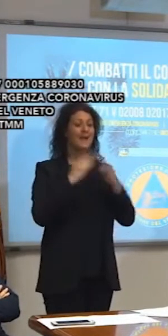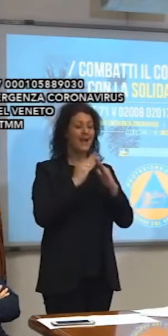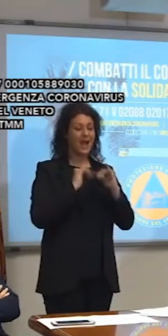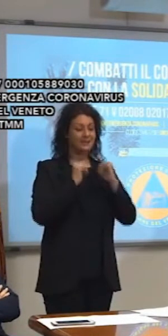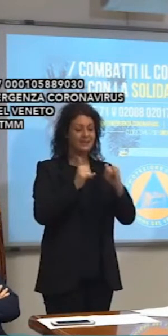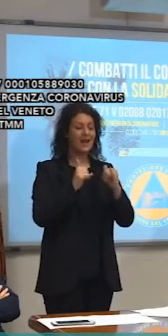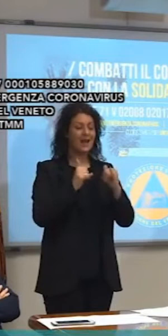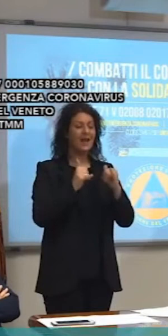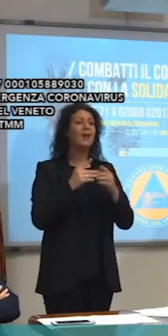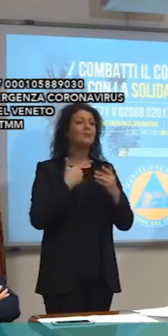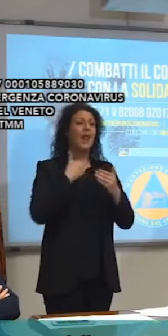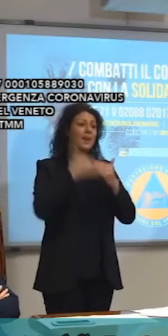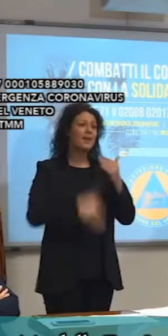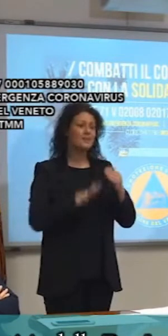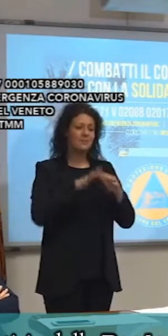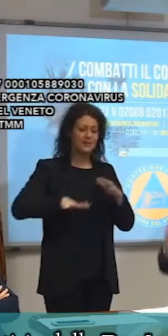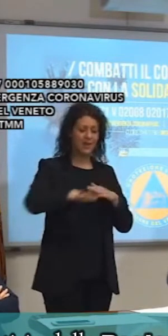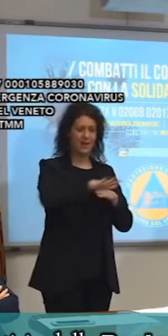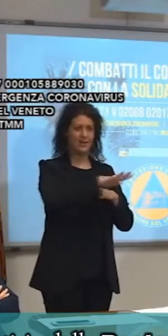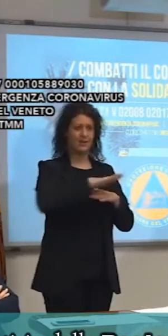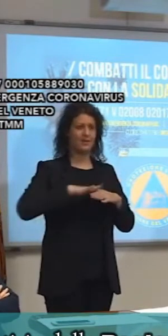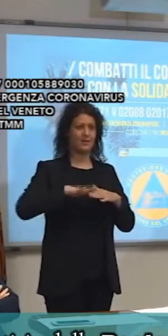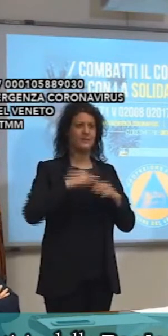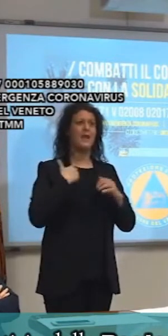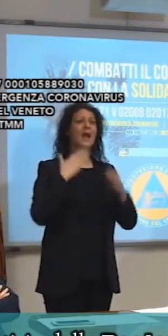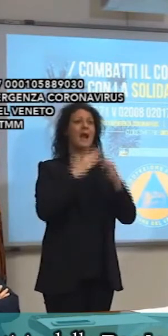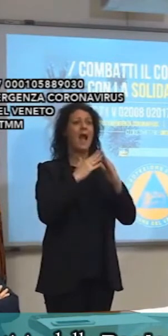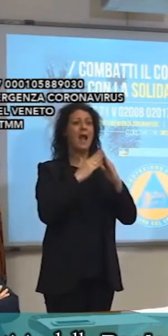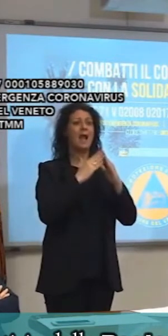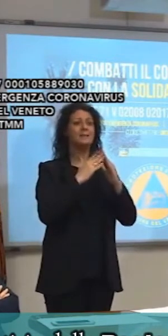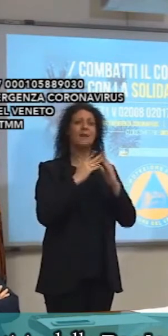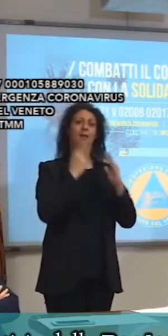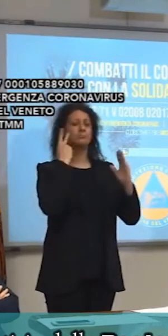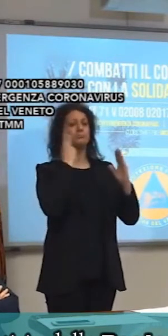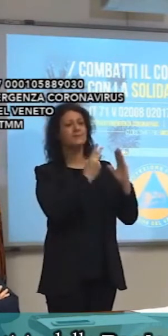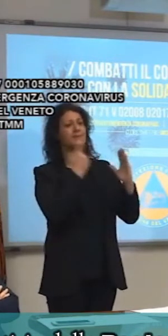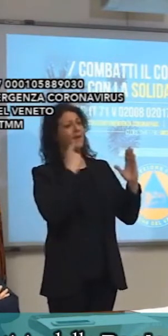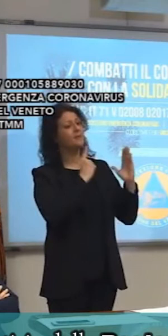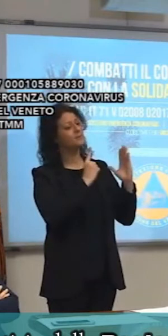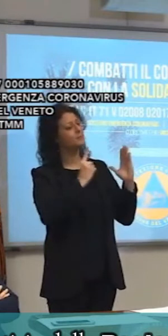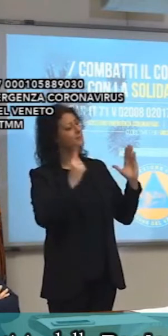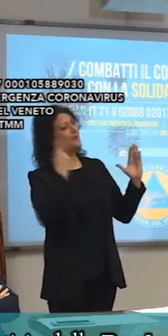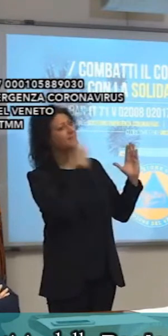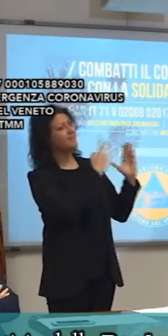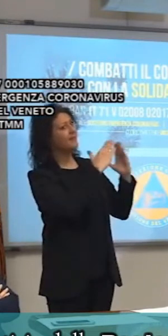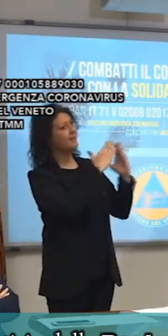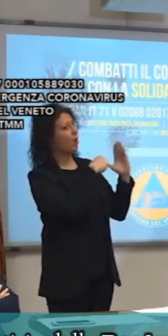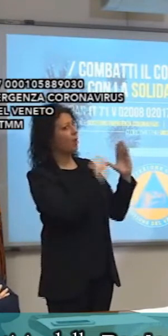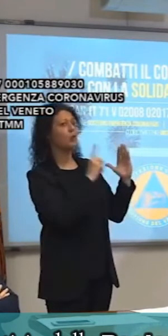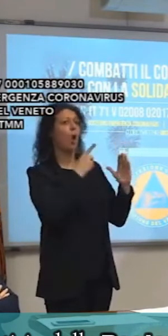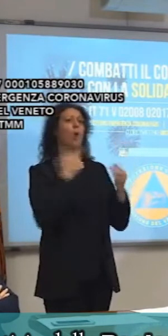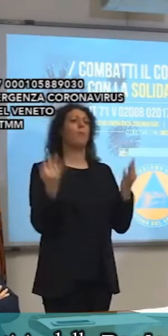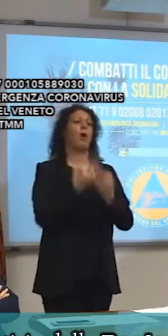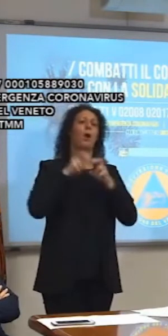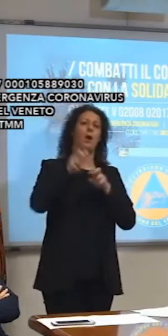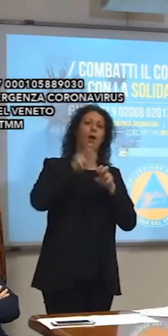raggio nel quale si possa comunque vedere ancora l'abitazione e che non sia un'escursione. Però io aspetto ancora 24